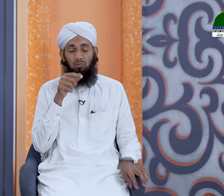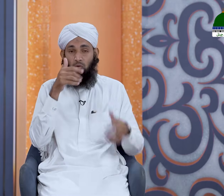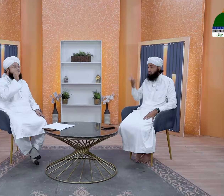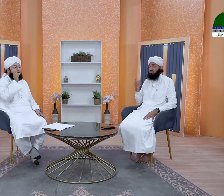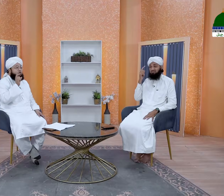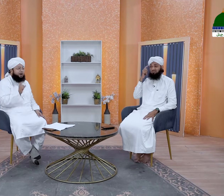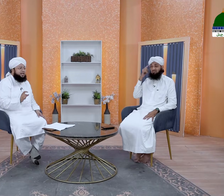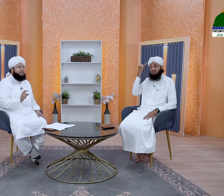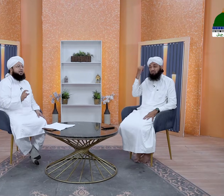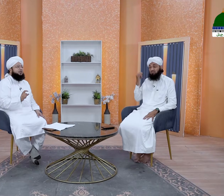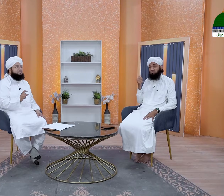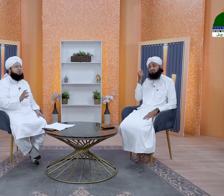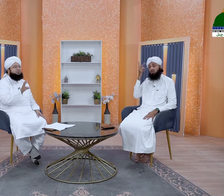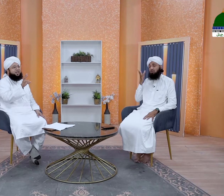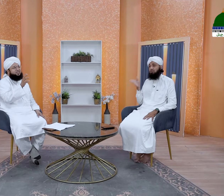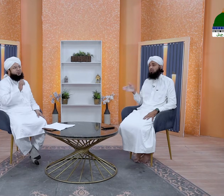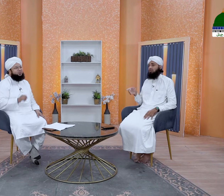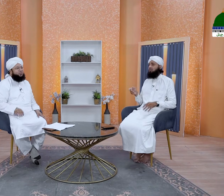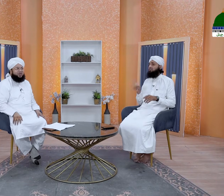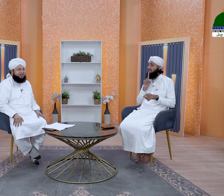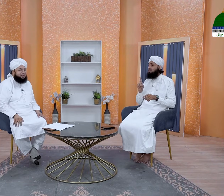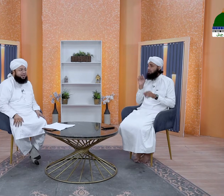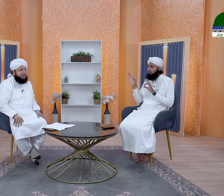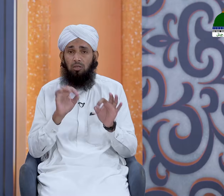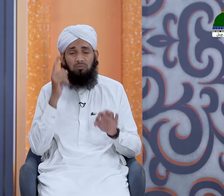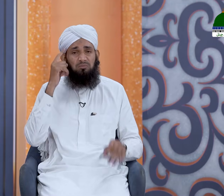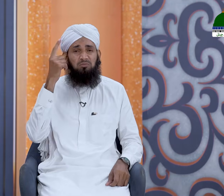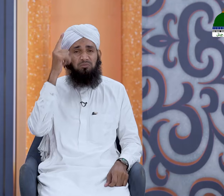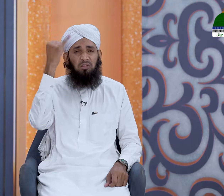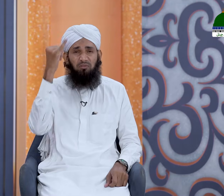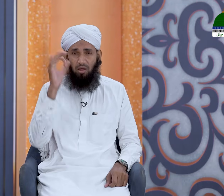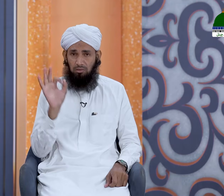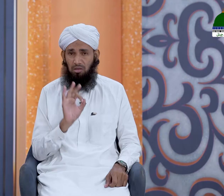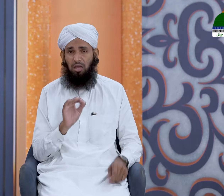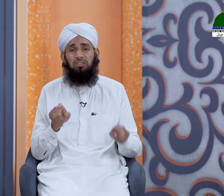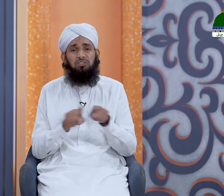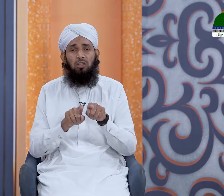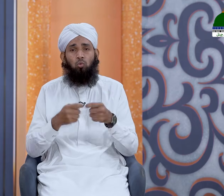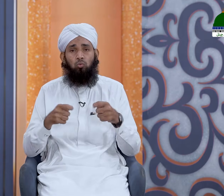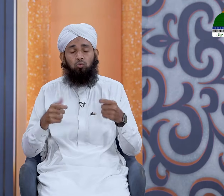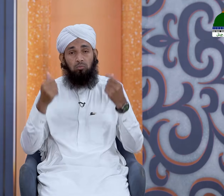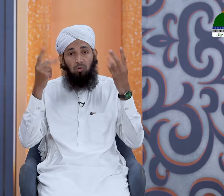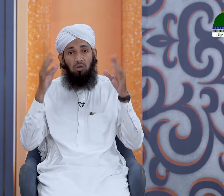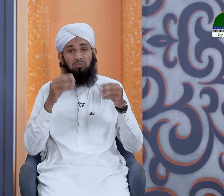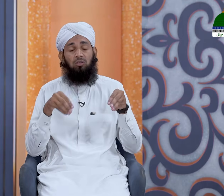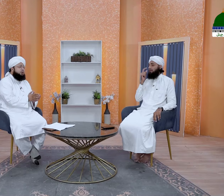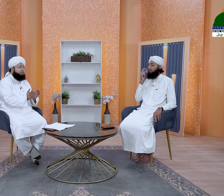اس بدگمانی نے بڑے بڑے رشتوں کو کھوکھلا کر دیا ہے، بڑے بڑے رشتوں کی جڑیں اس نے ہلا کر رکھ دی ہے. اسی طرح سے بہو